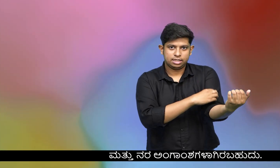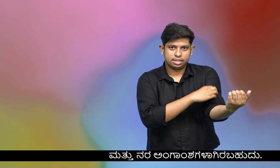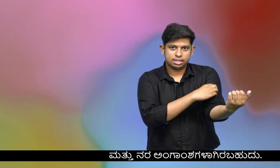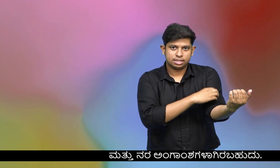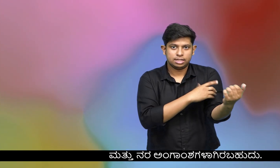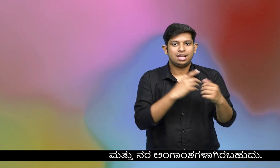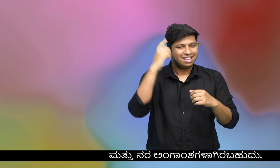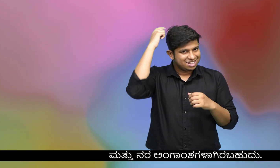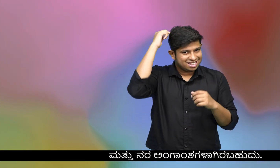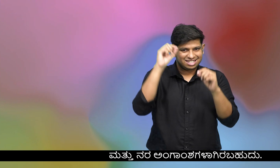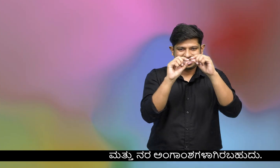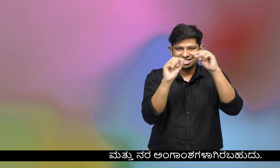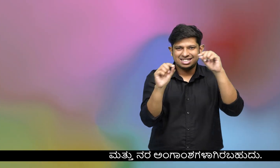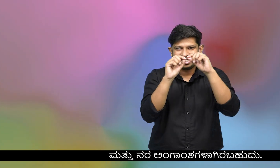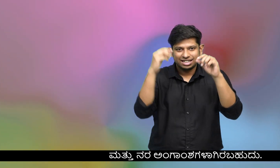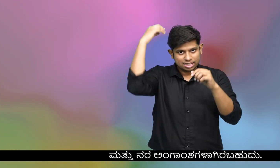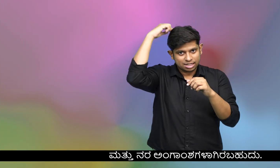ಮತ್ತು ನರ ಅಂಗಾಂಶಗಳಾಗಿರಬಹುದು.